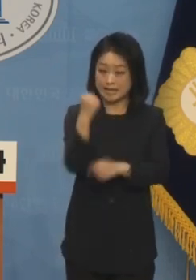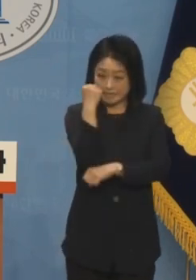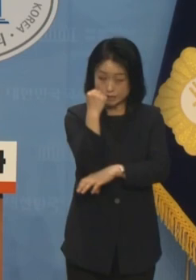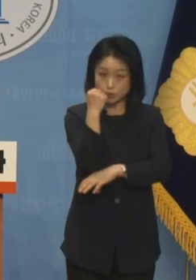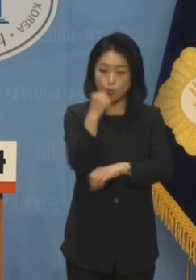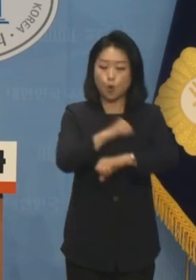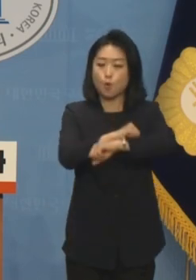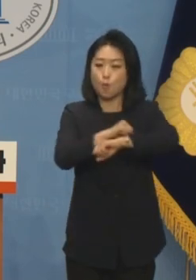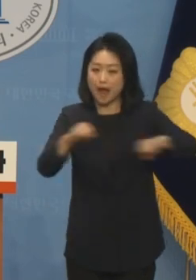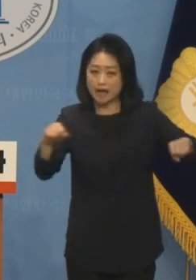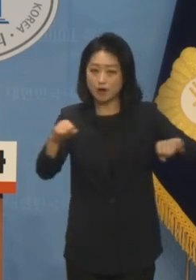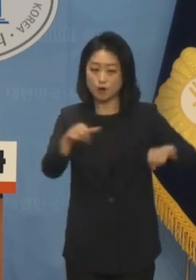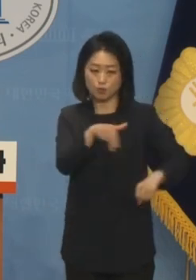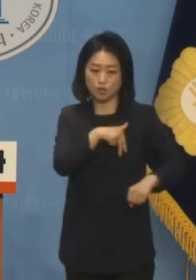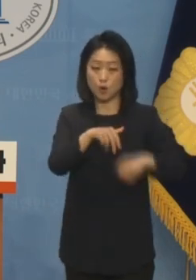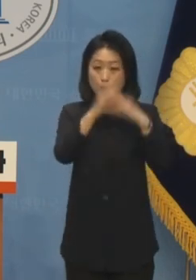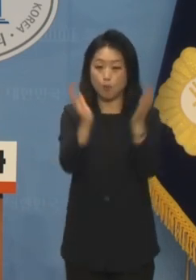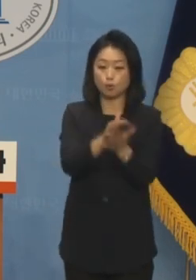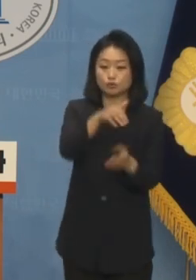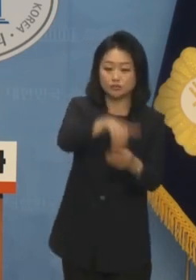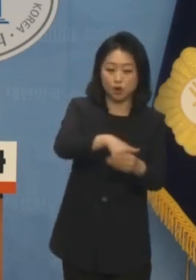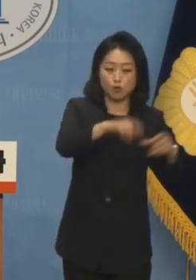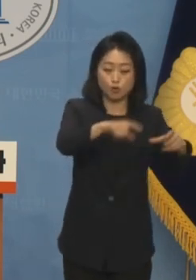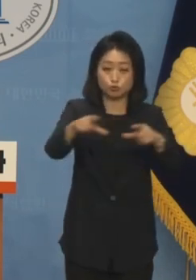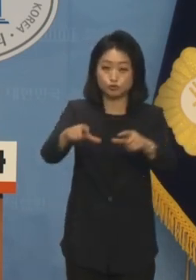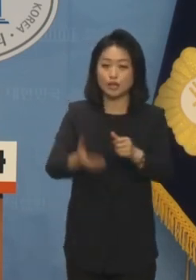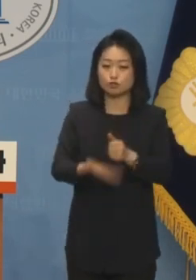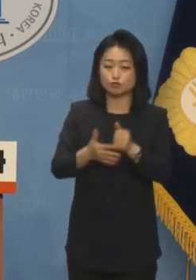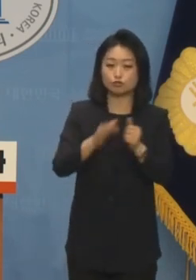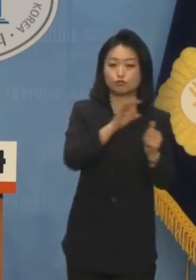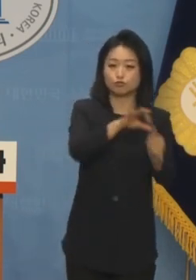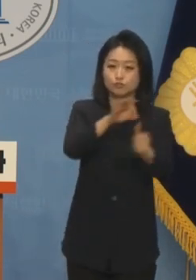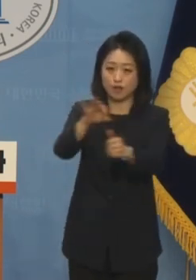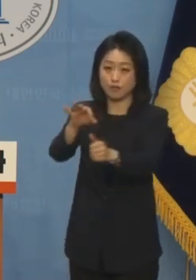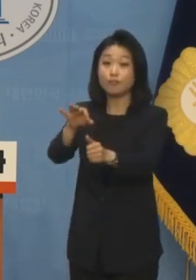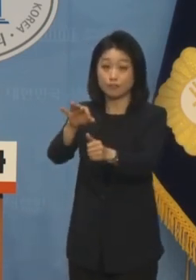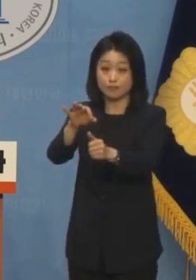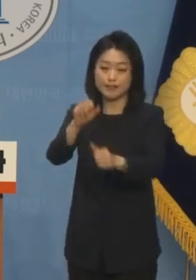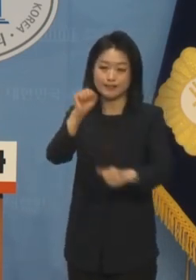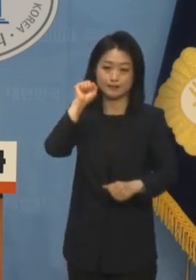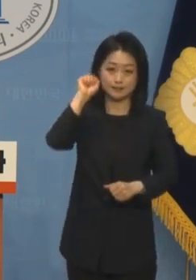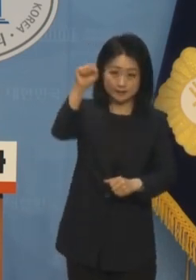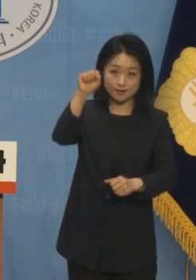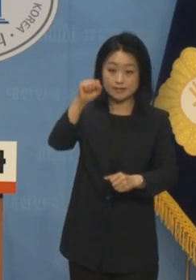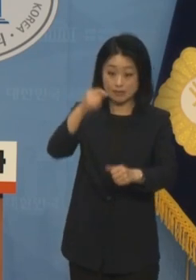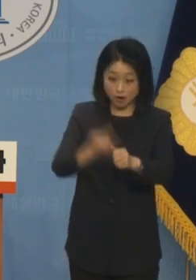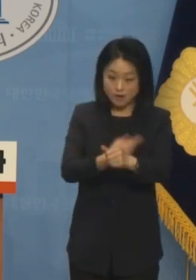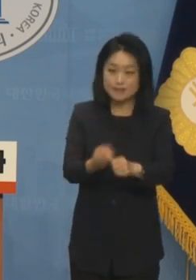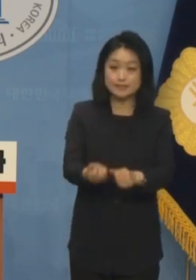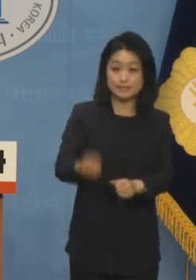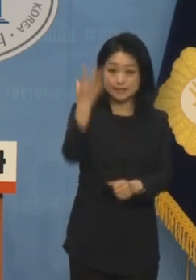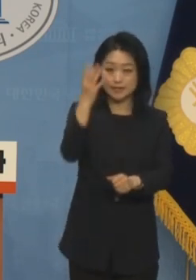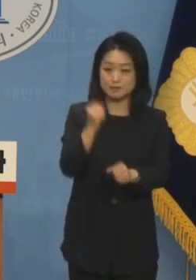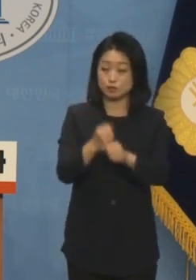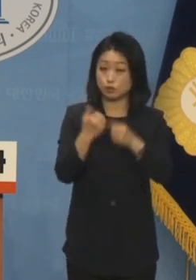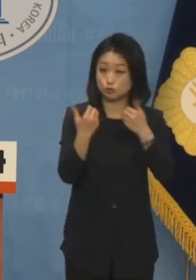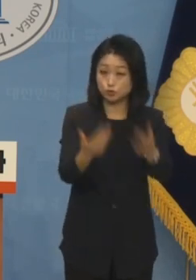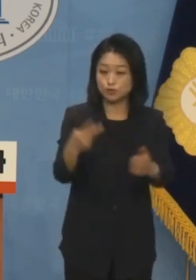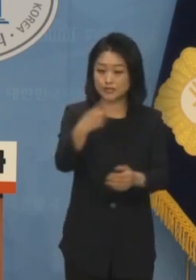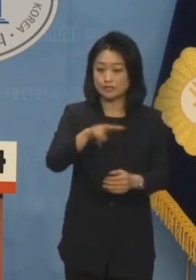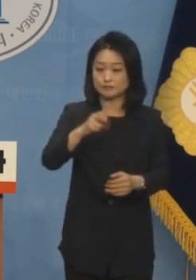기초부터 광역까지 모든 선거구에 후보를 내서 승리를 일굴 것입니다. 그리고